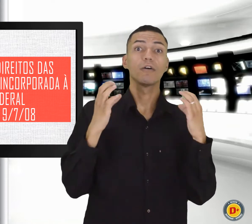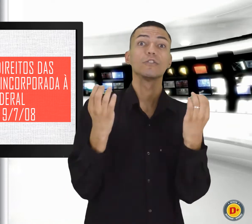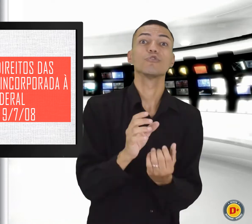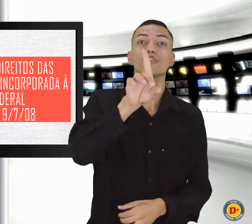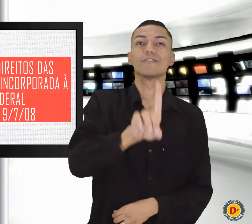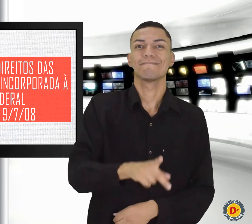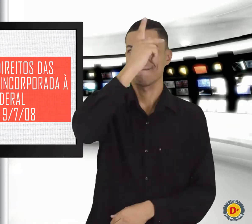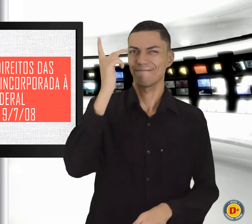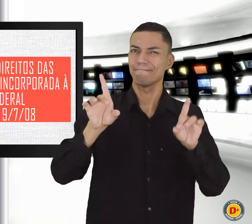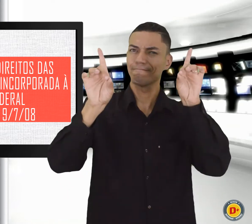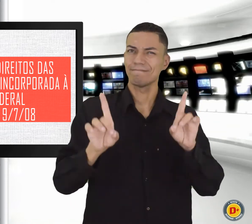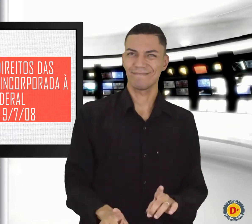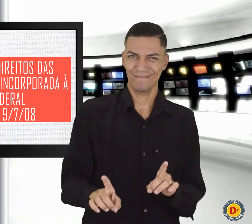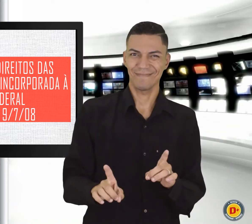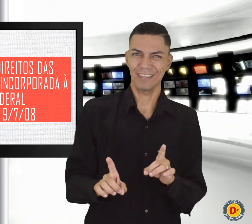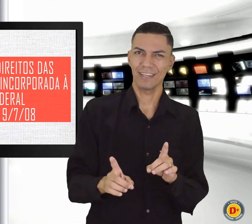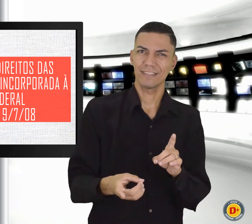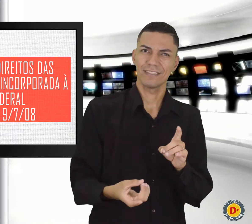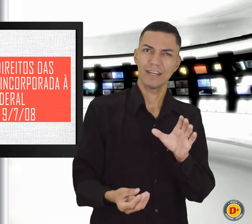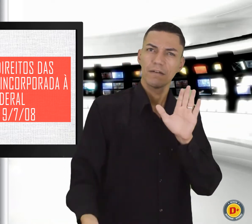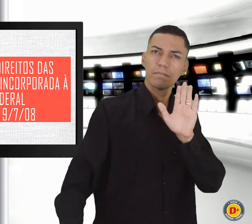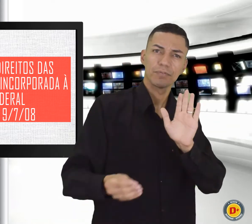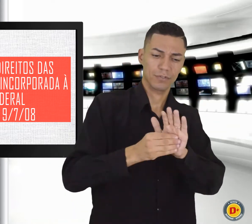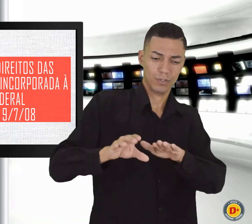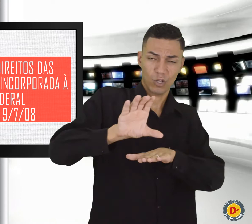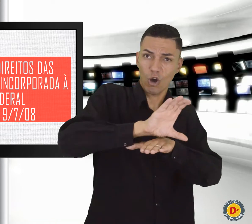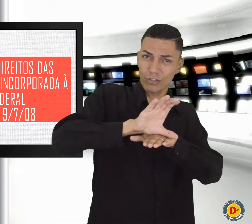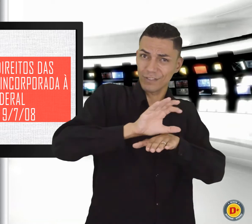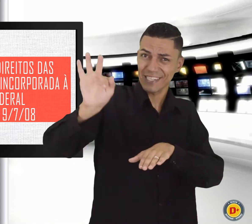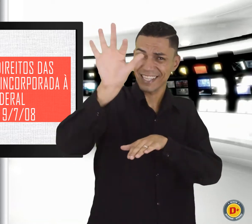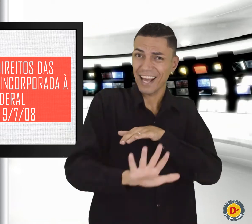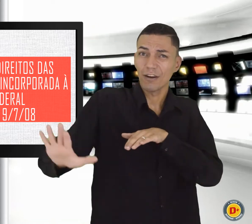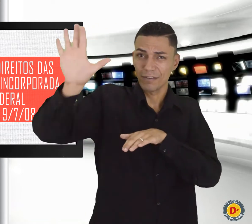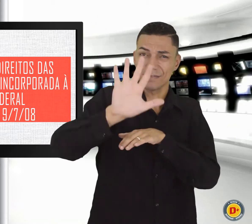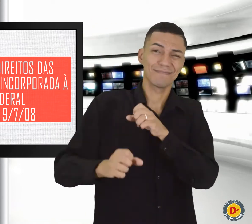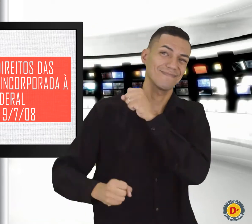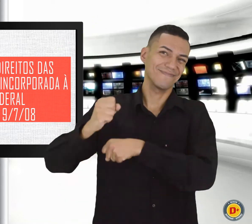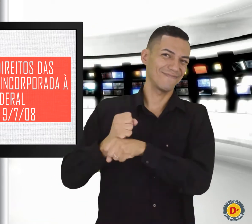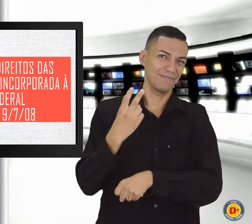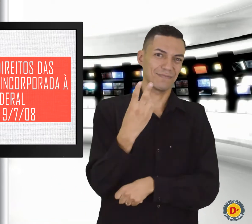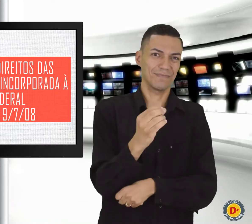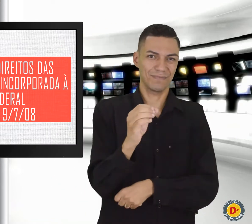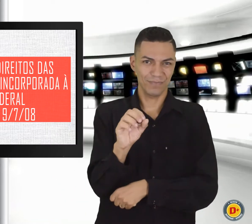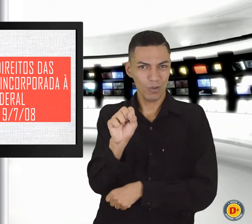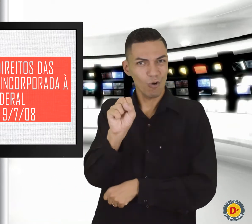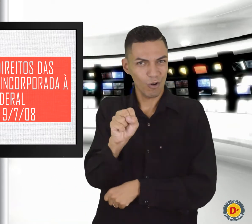incorporada à Constituição Federal em 2008 por meio do Decreto Legislativo número